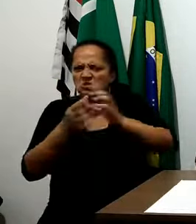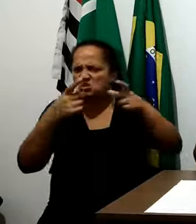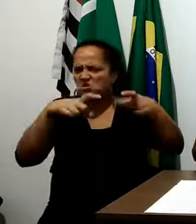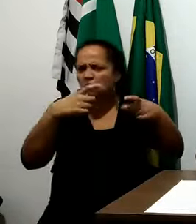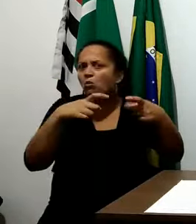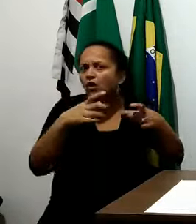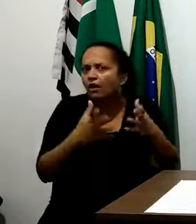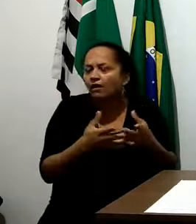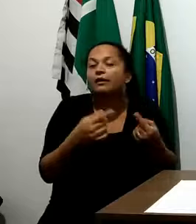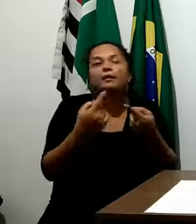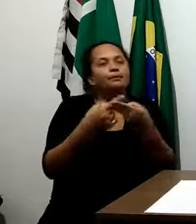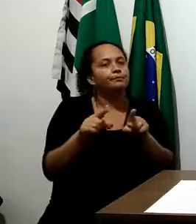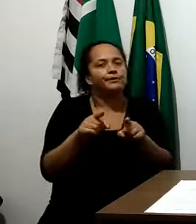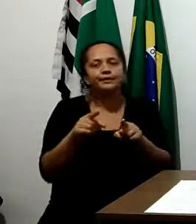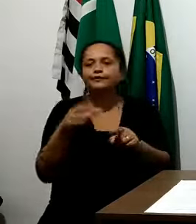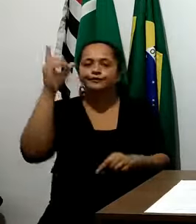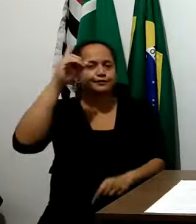ninguém achei.